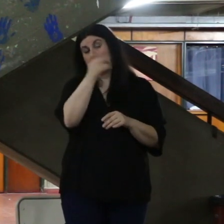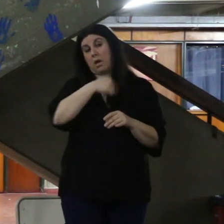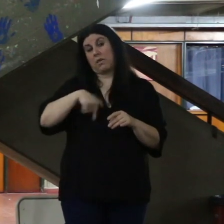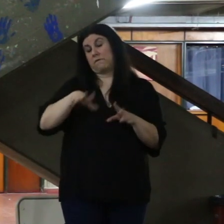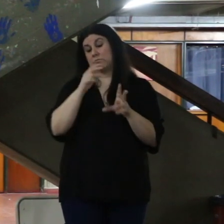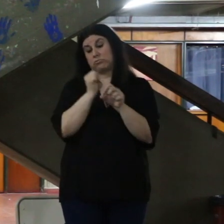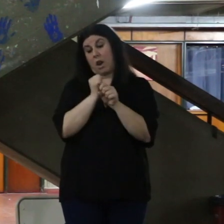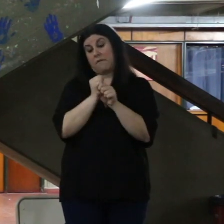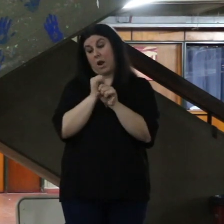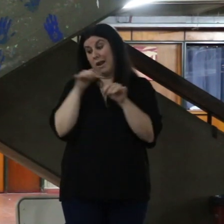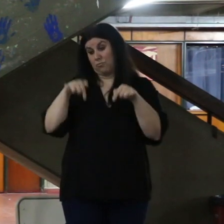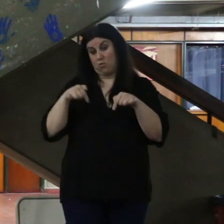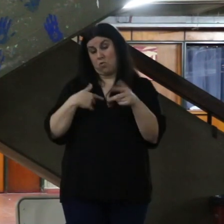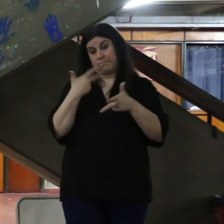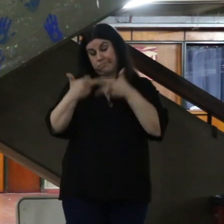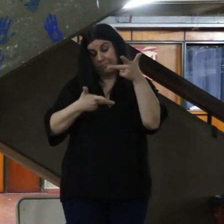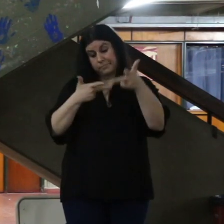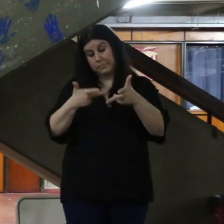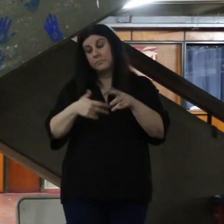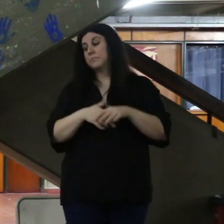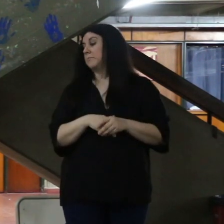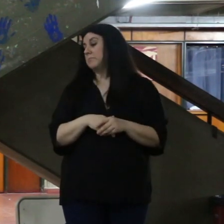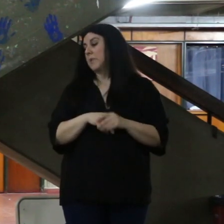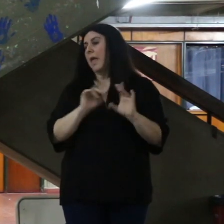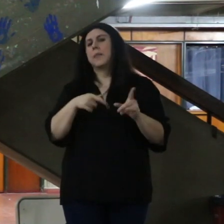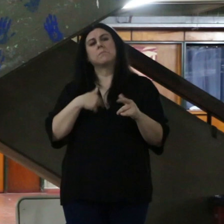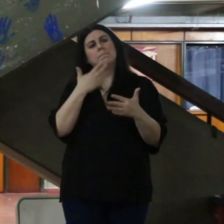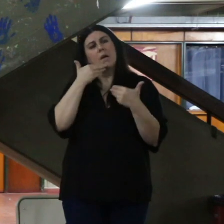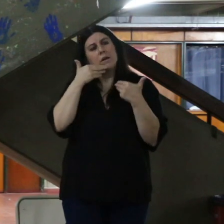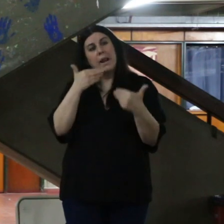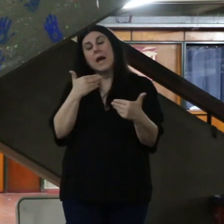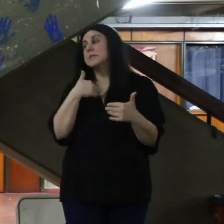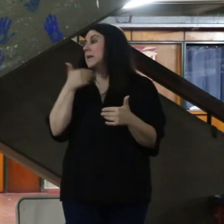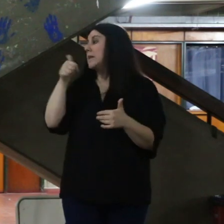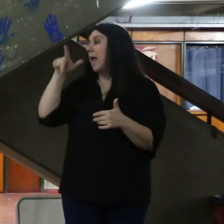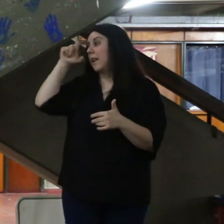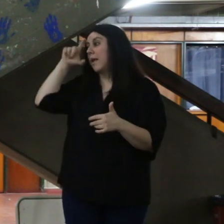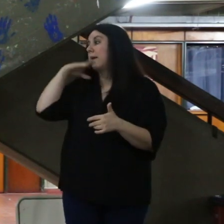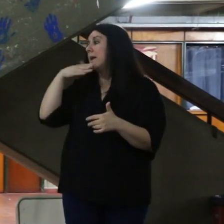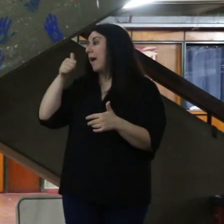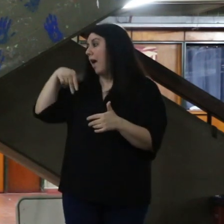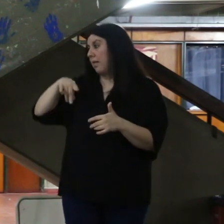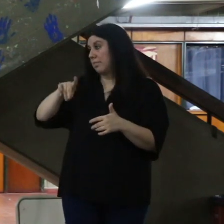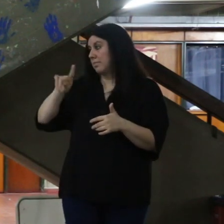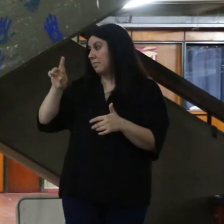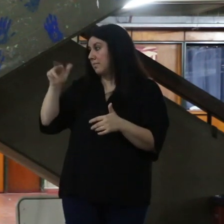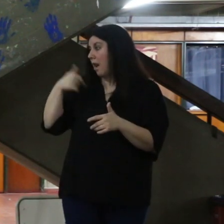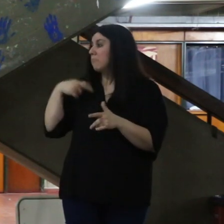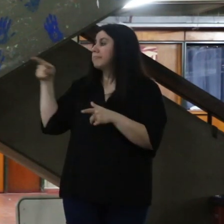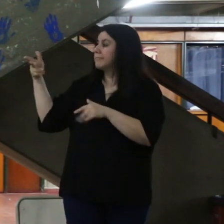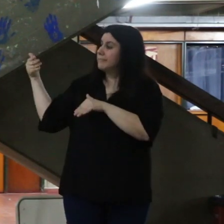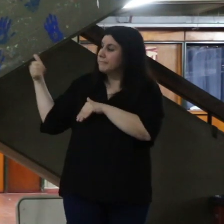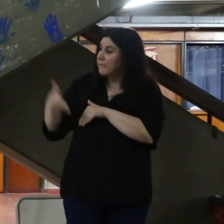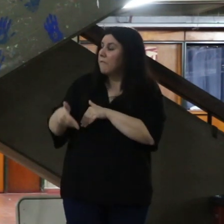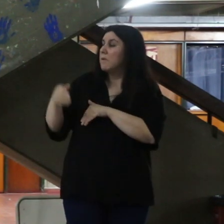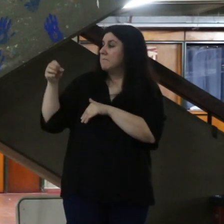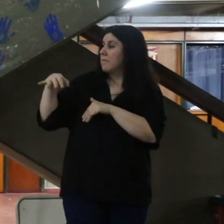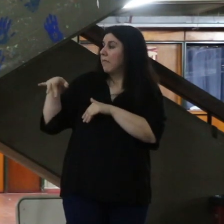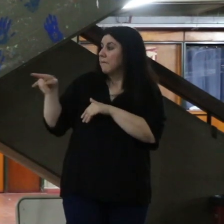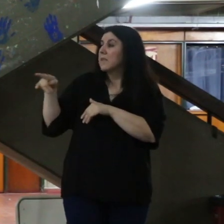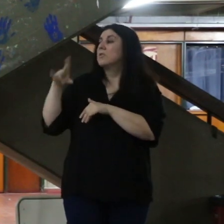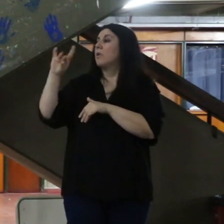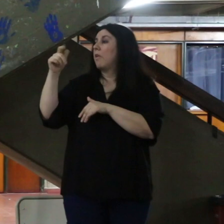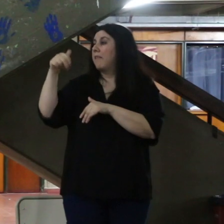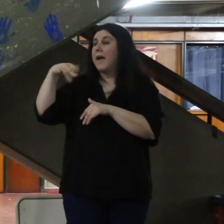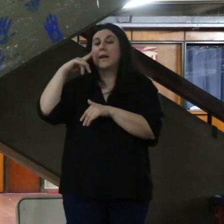un poquito hoy. Agradecerle profundamente a Alejandra que haya venido, ¿sí? Y a Alejandra, a